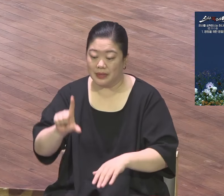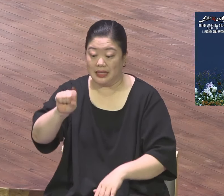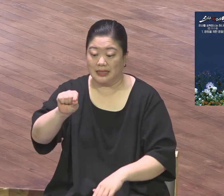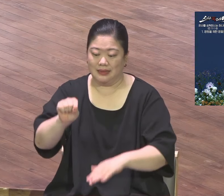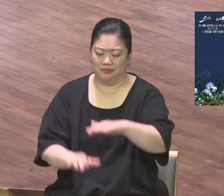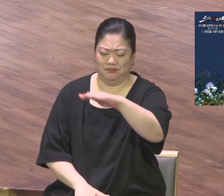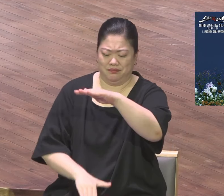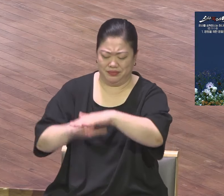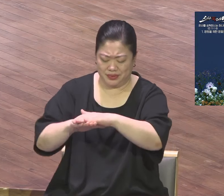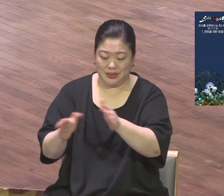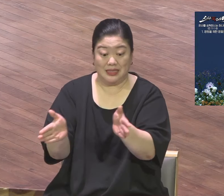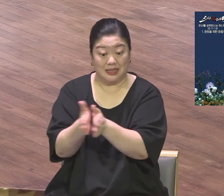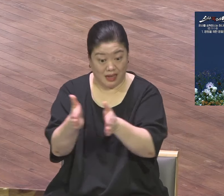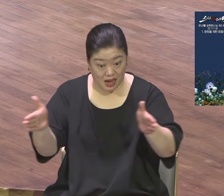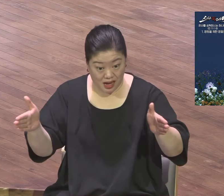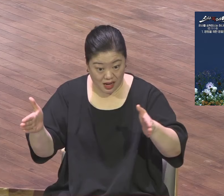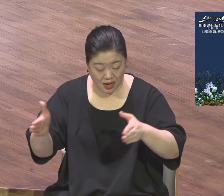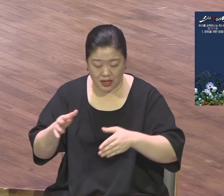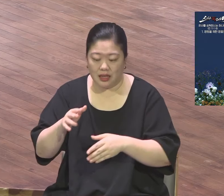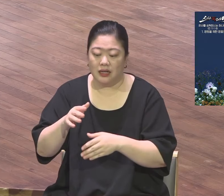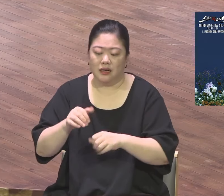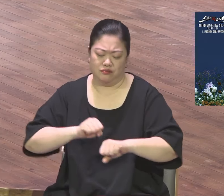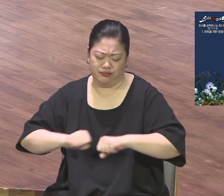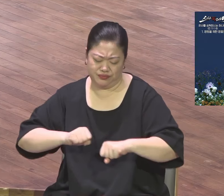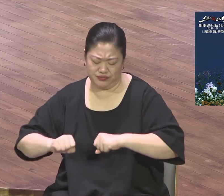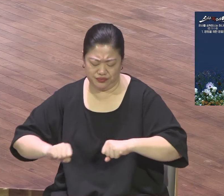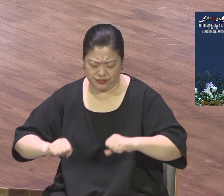이 장막터를 넓히는 운동하는 이유가 어디 있느냐?